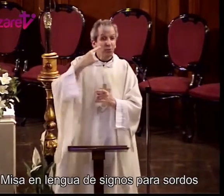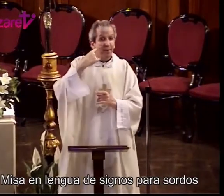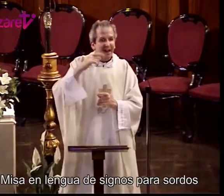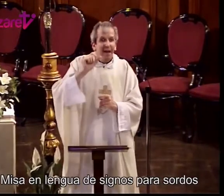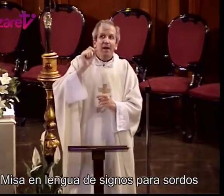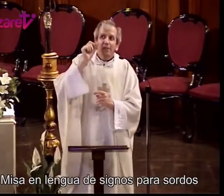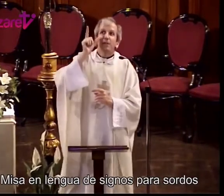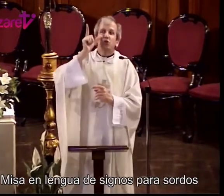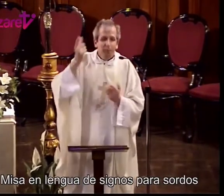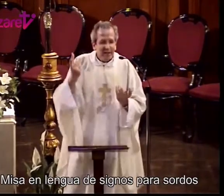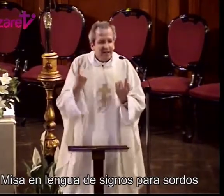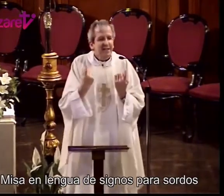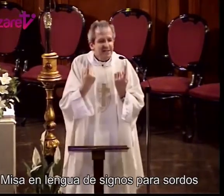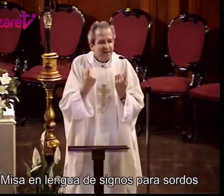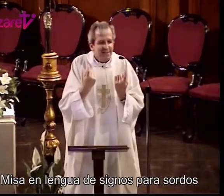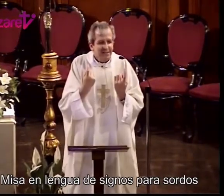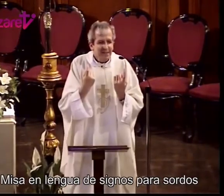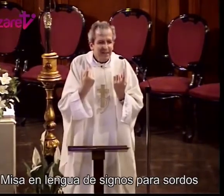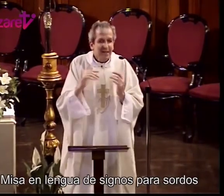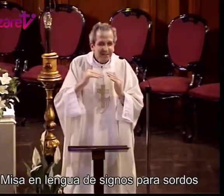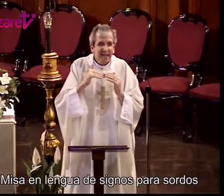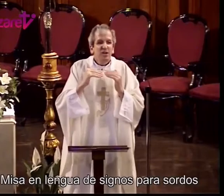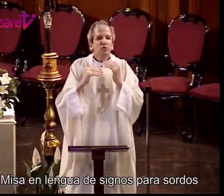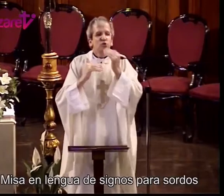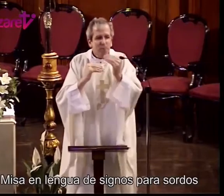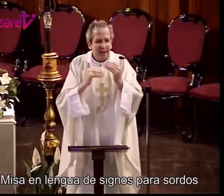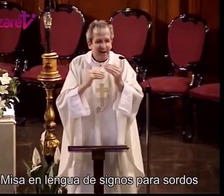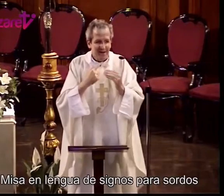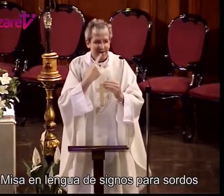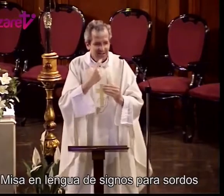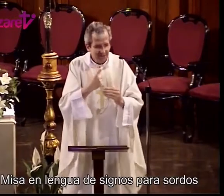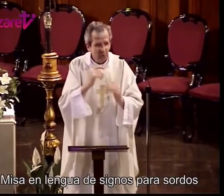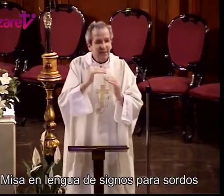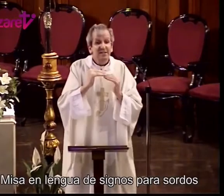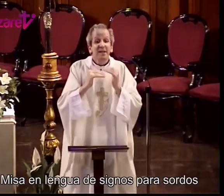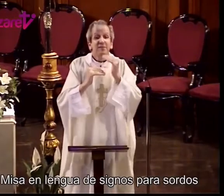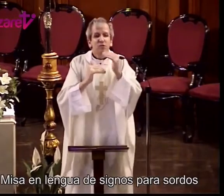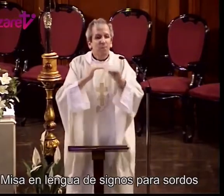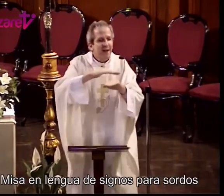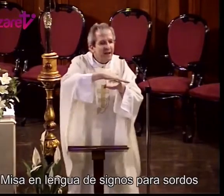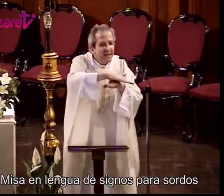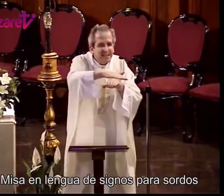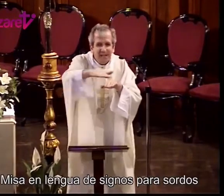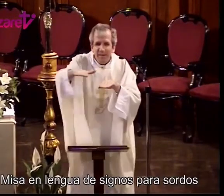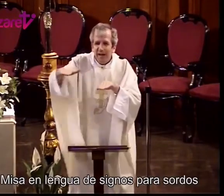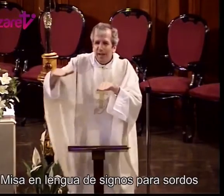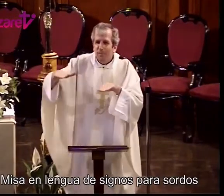manera, descubrir esa necesidad de superar las dificultades, de superar esa mirada